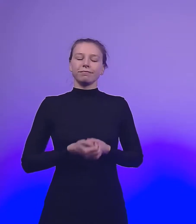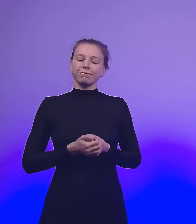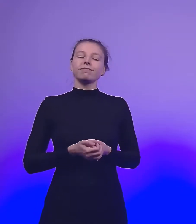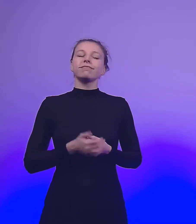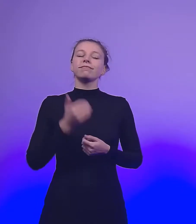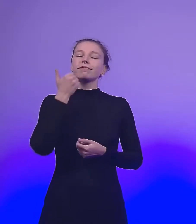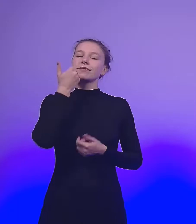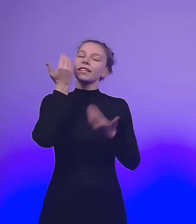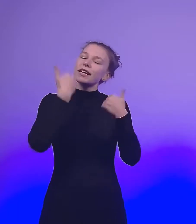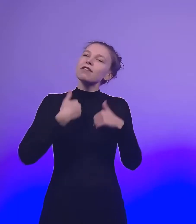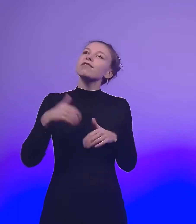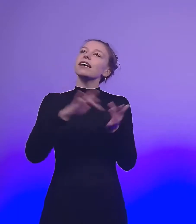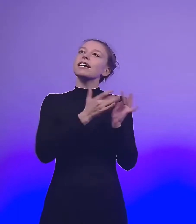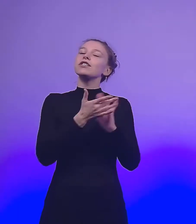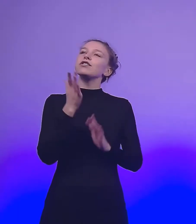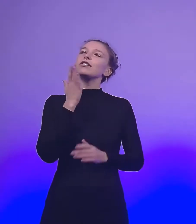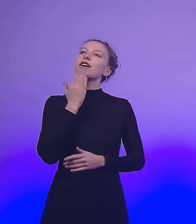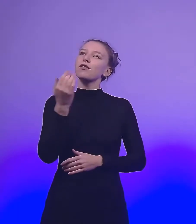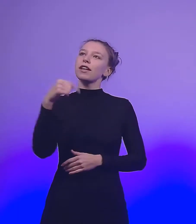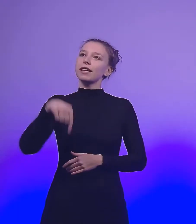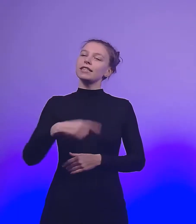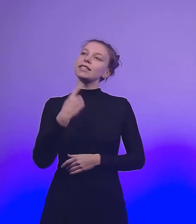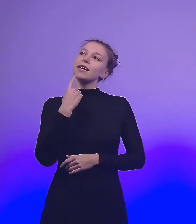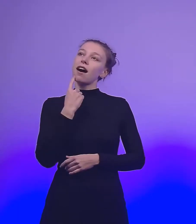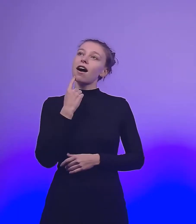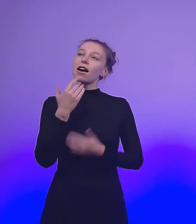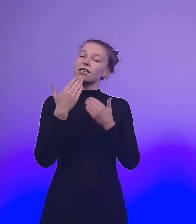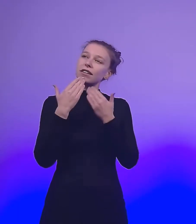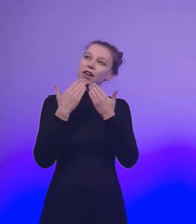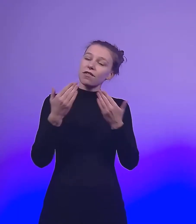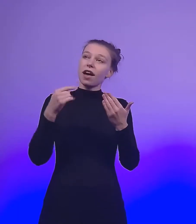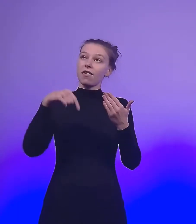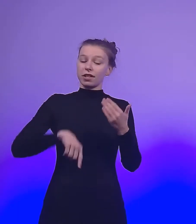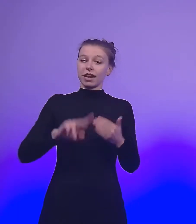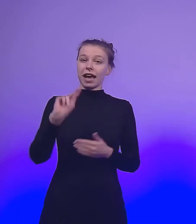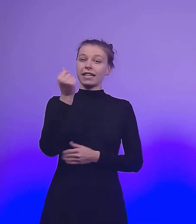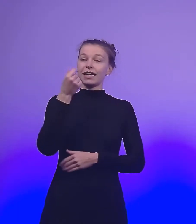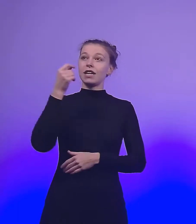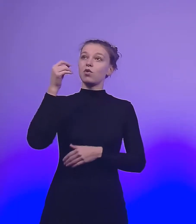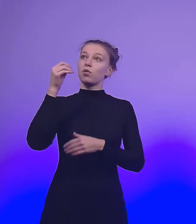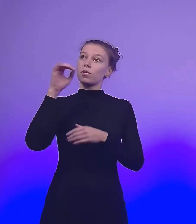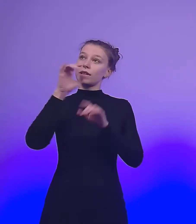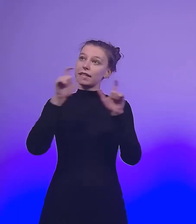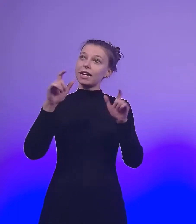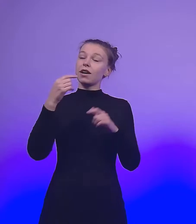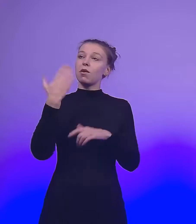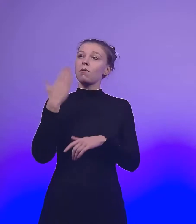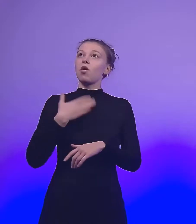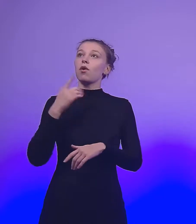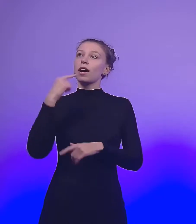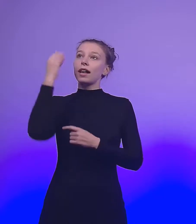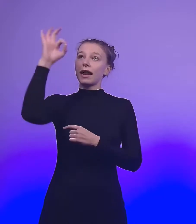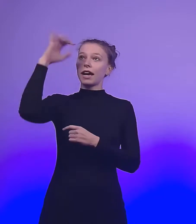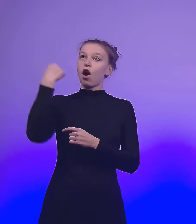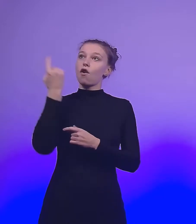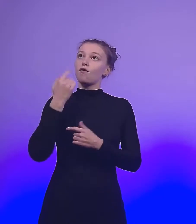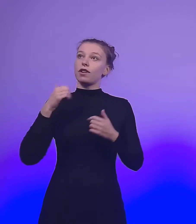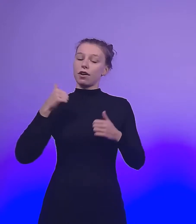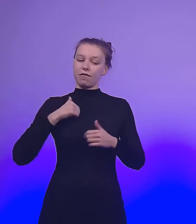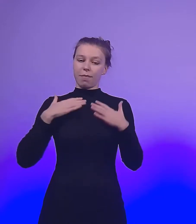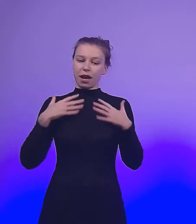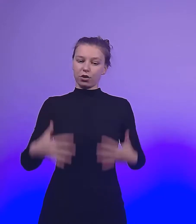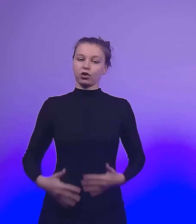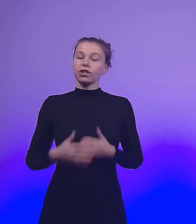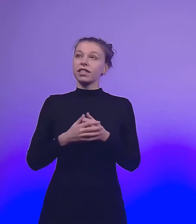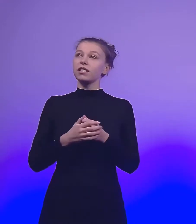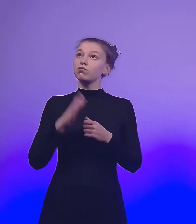Lieve Jezus, dank u wel voor deze dag. Dank u wel dat we vandaag weer nieuwe dingen mogen leren over de wapenrusting van u. Wilt u het een leuke dag